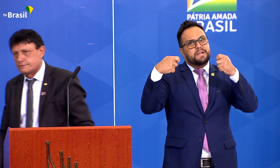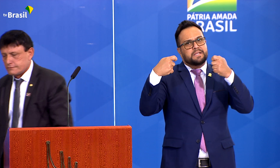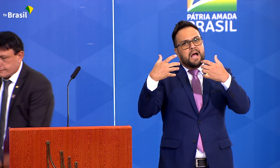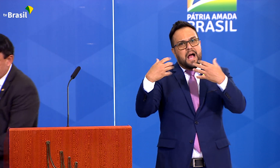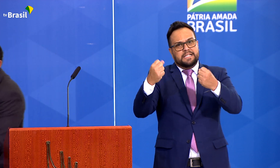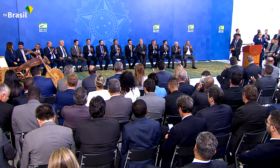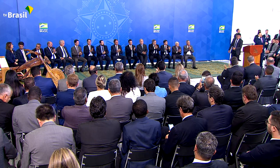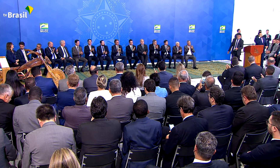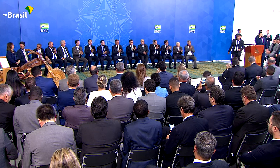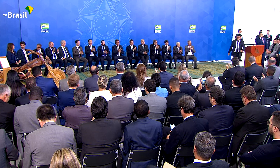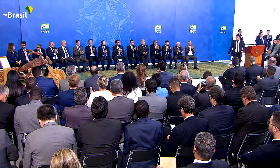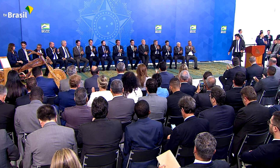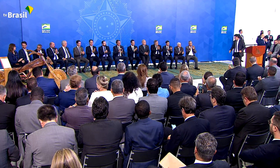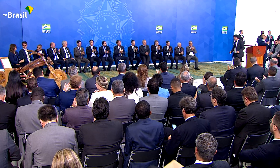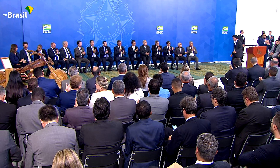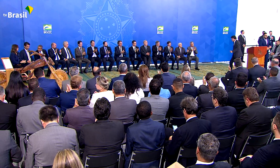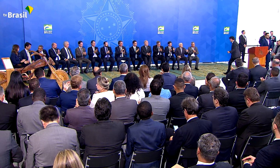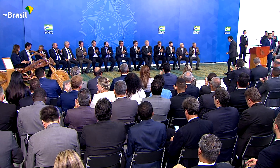obrigada